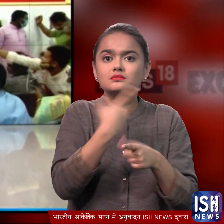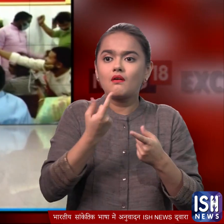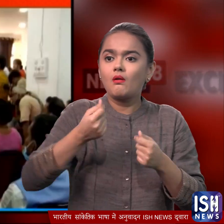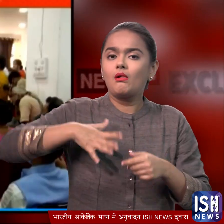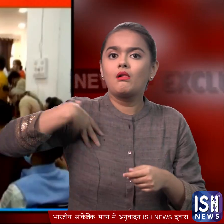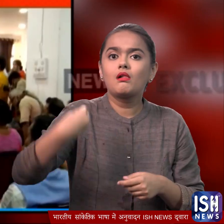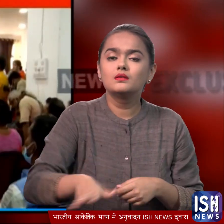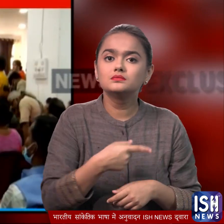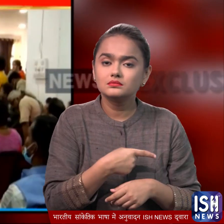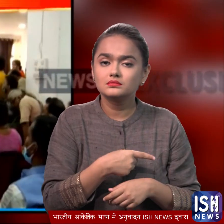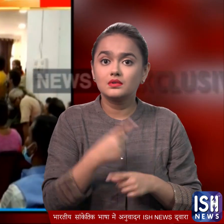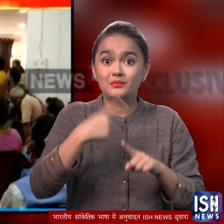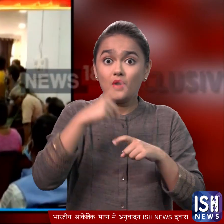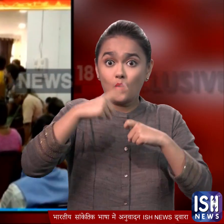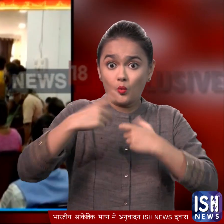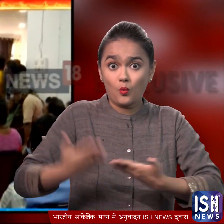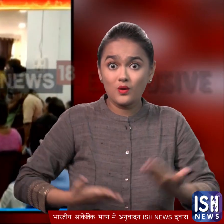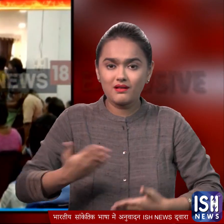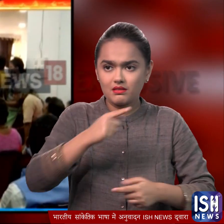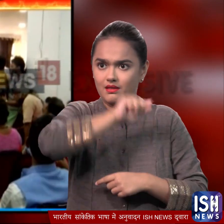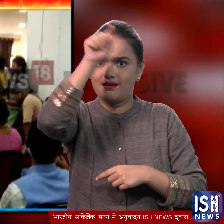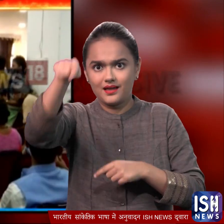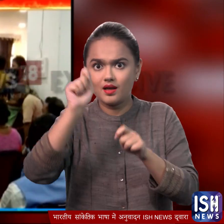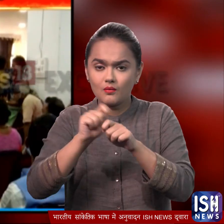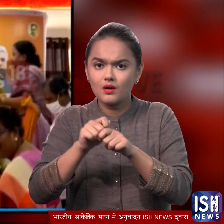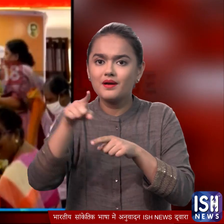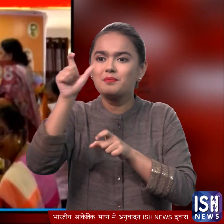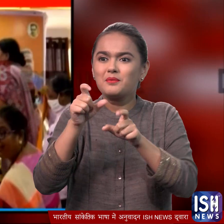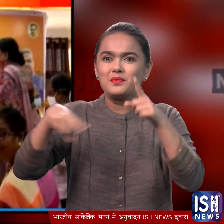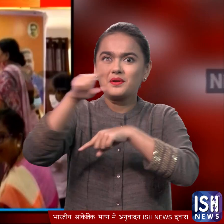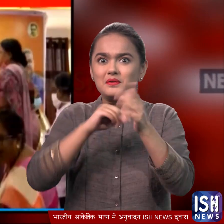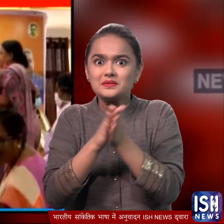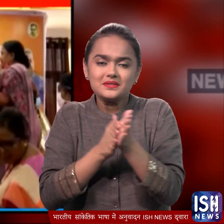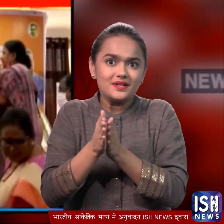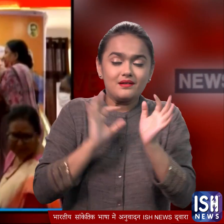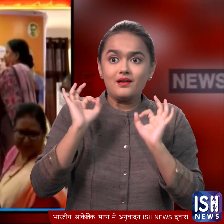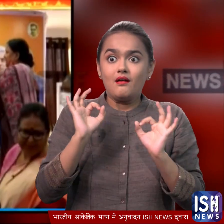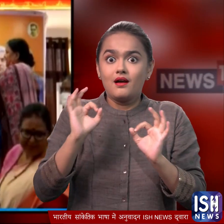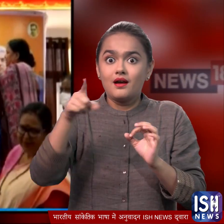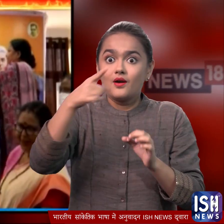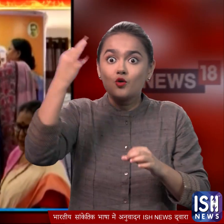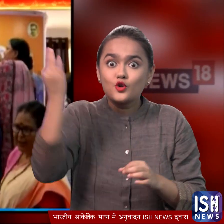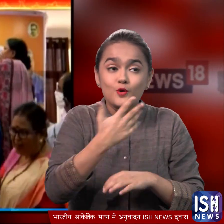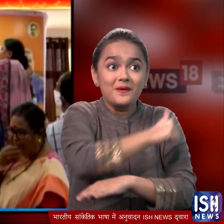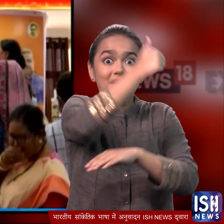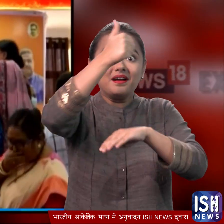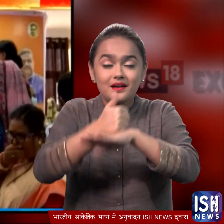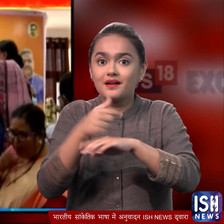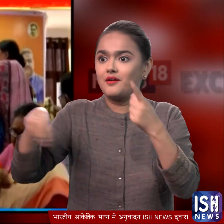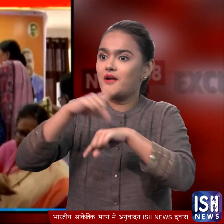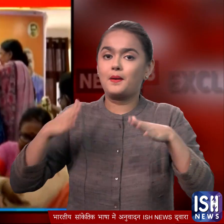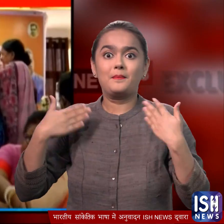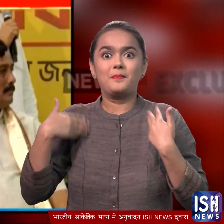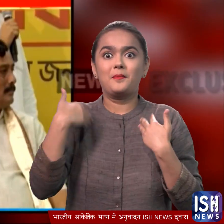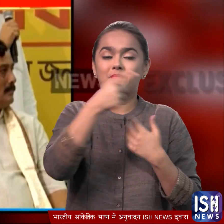पड़ा। लेकिन जब वो कोलकाता के पार्टी दफ्तर पहुंचे तो कार्यकर्ताओं का जोश हाई दिखा। नए प्रदेश अध्यक्ष के स्वागत में